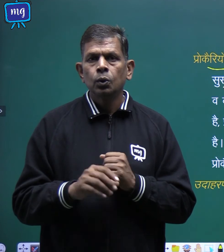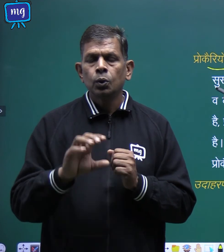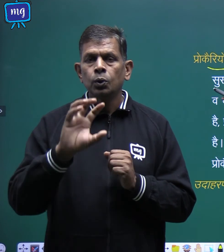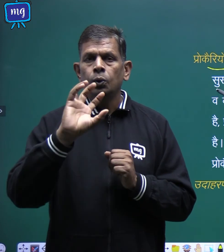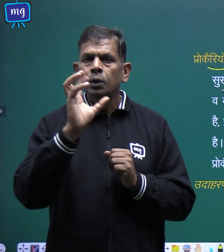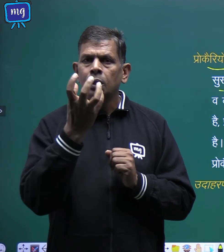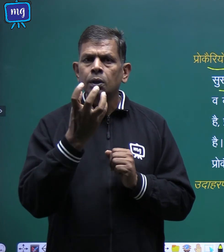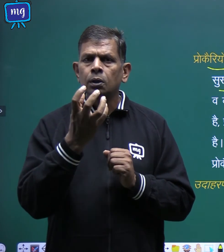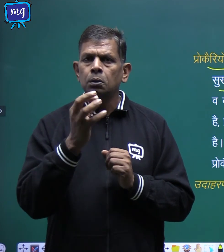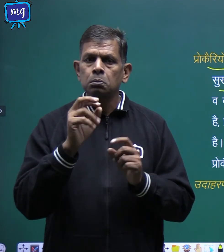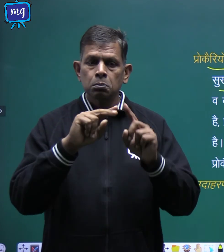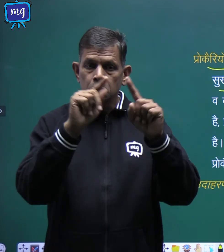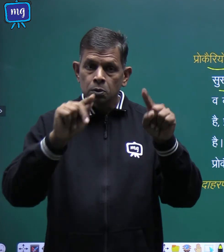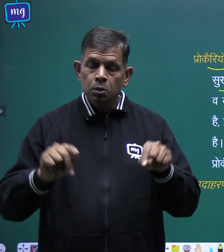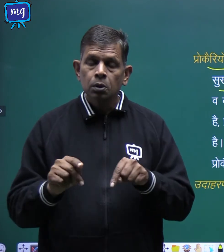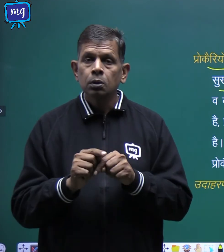सुसंगठित